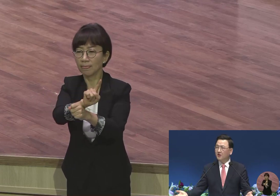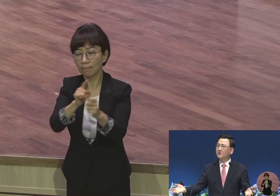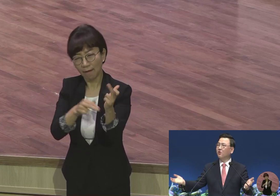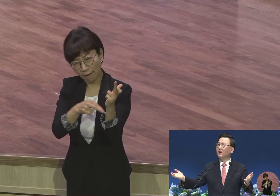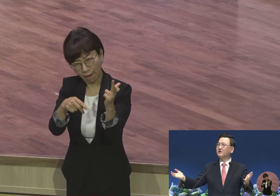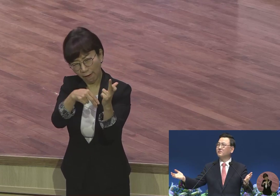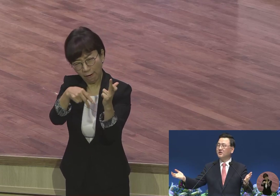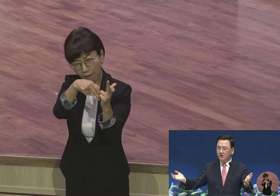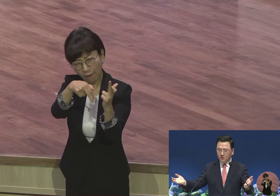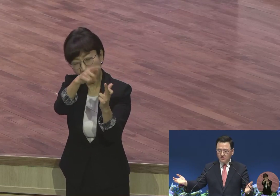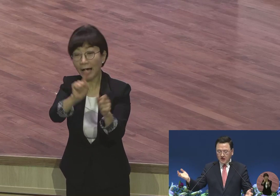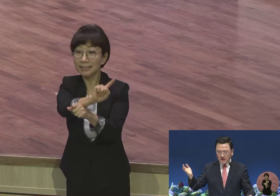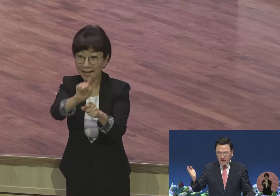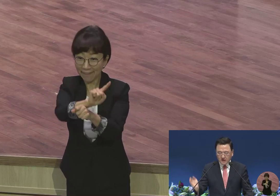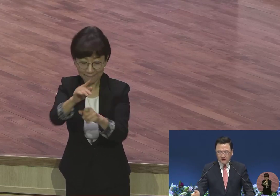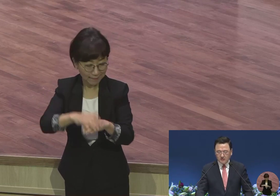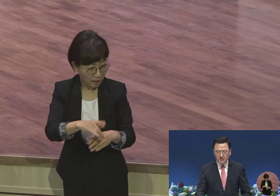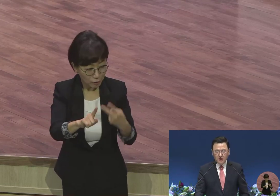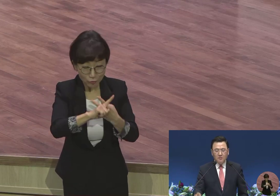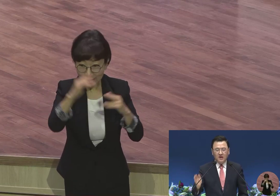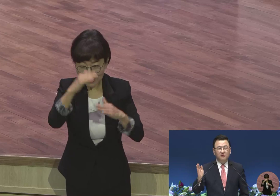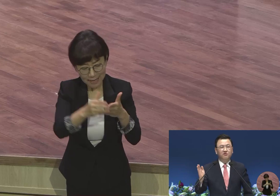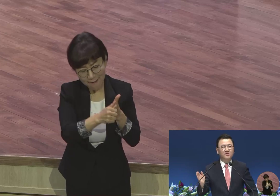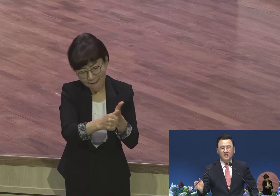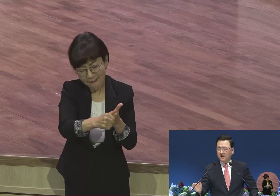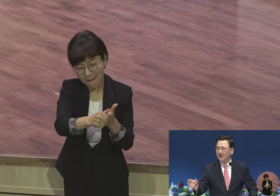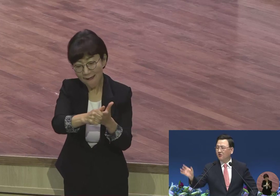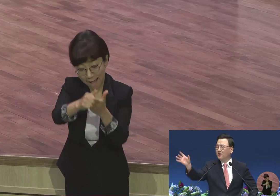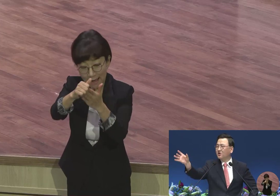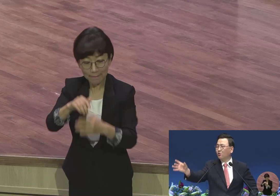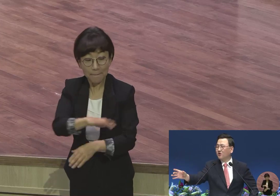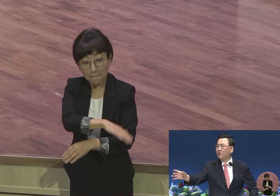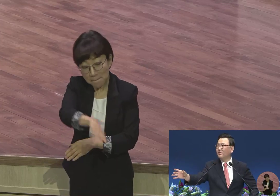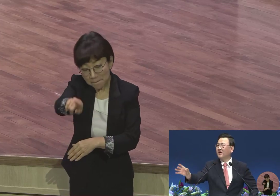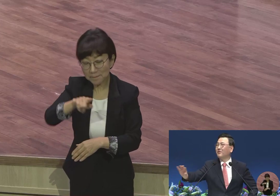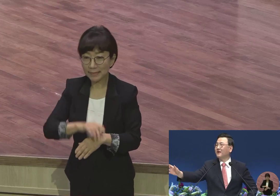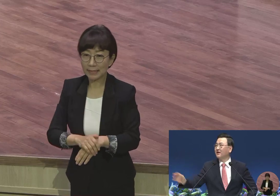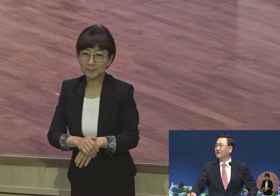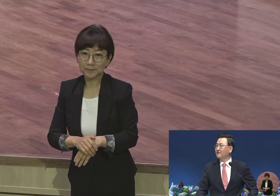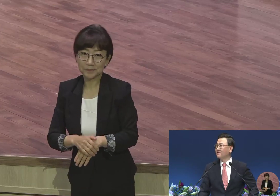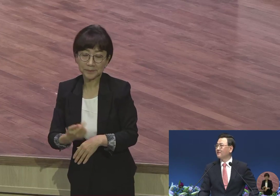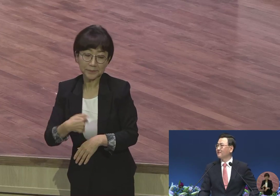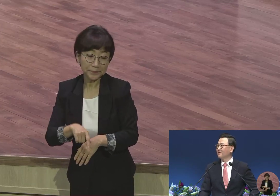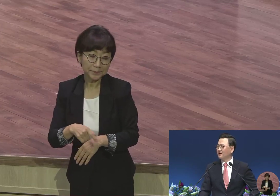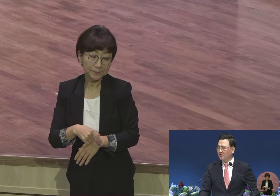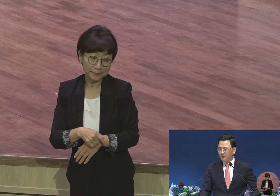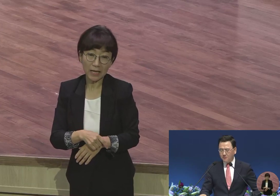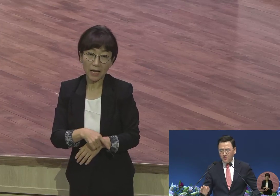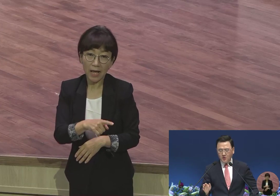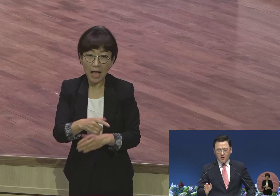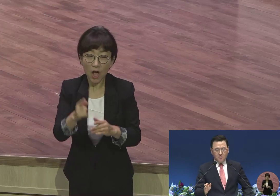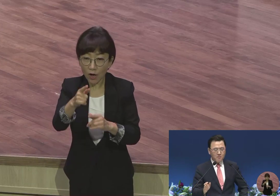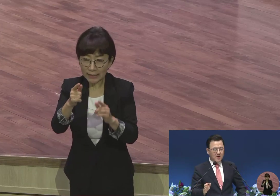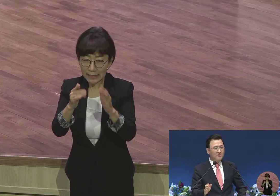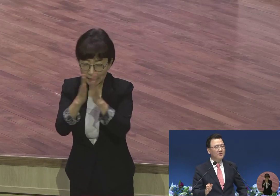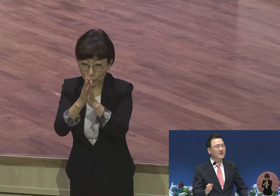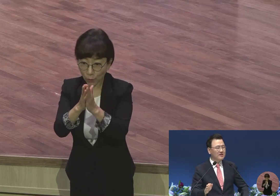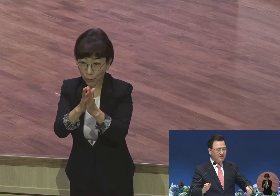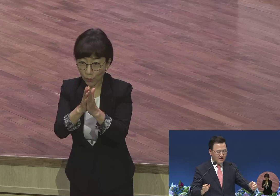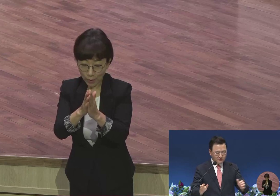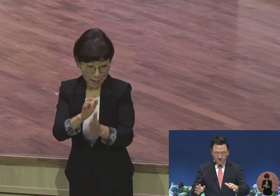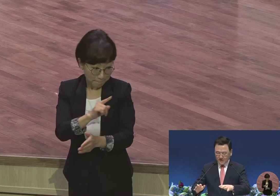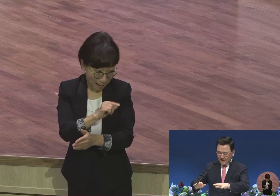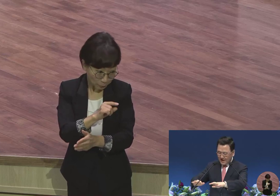그 애들을 데리고 다 올라갔습니다. 그리고 제가 얘기했거든요. 10,000원 줄 테니까 거기 기도 제목을 다 봐라. 애들이